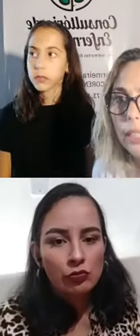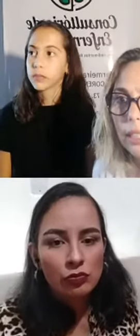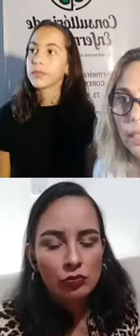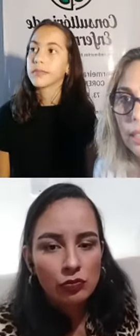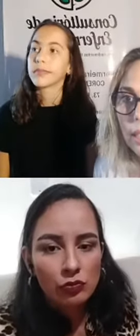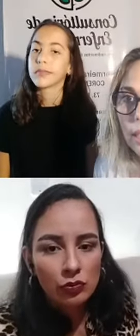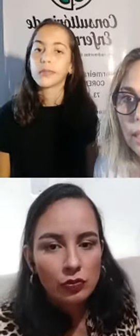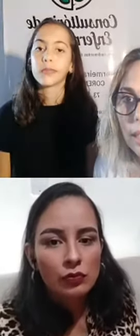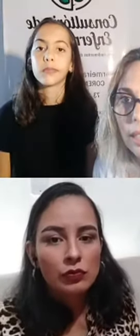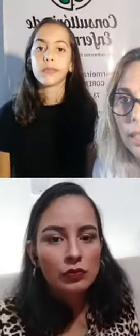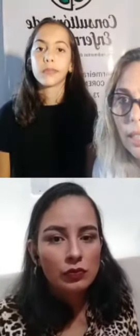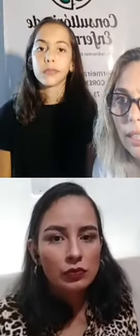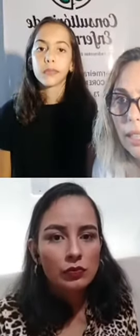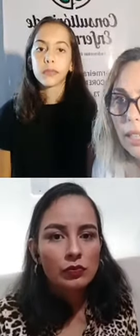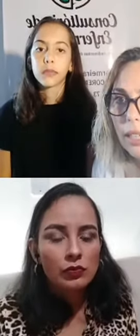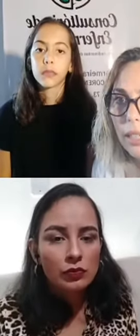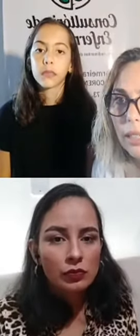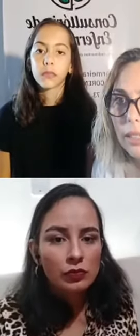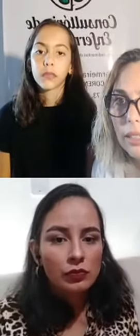é?